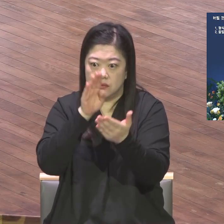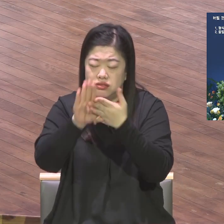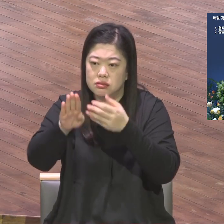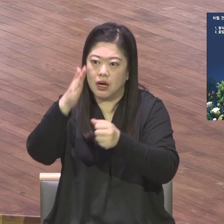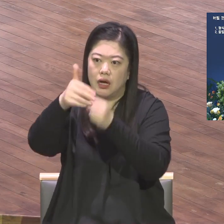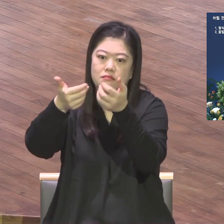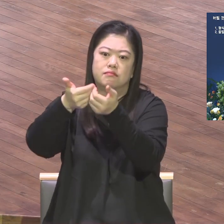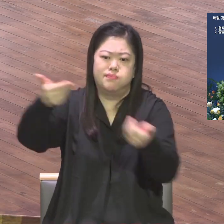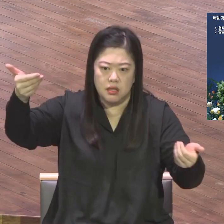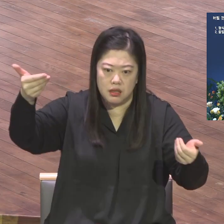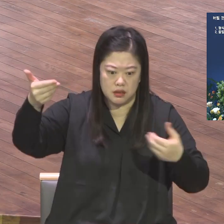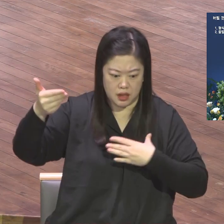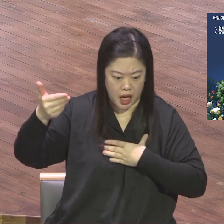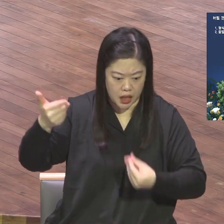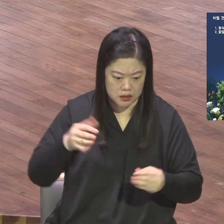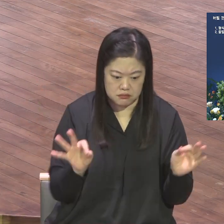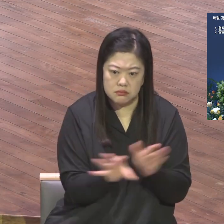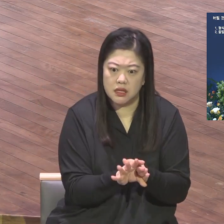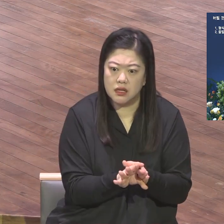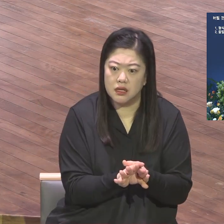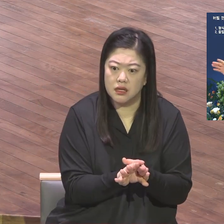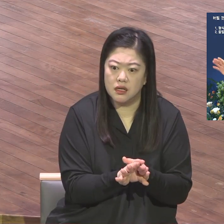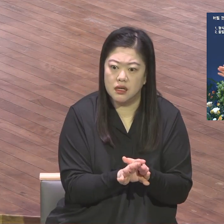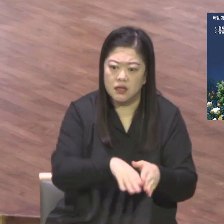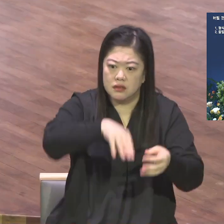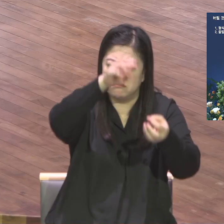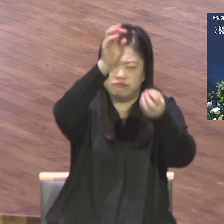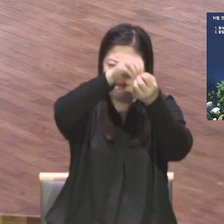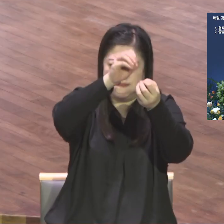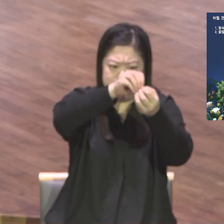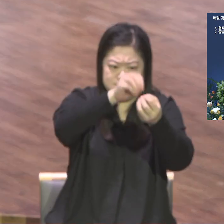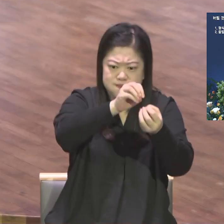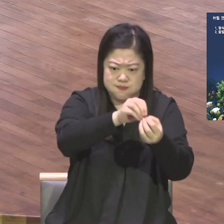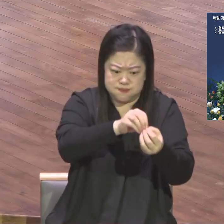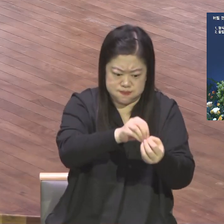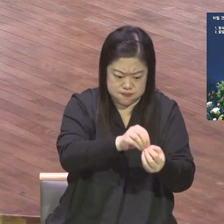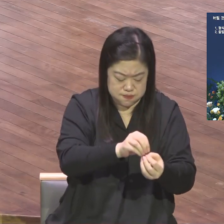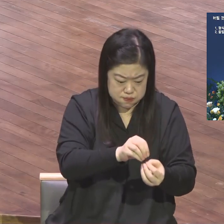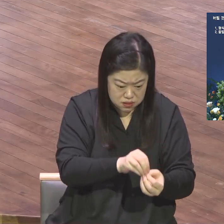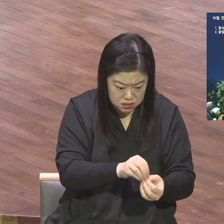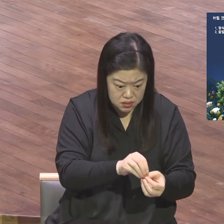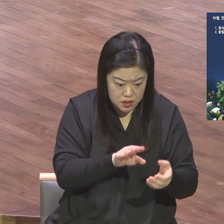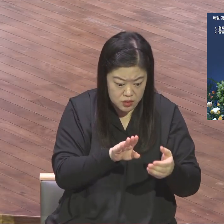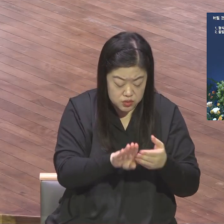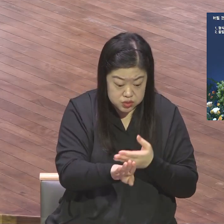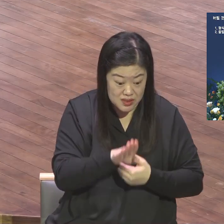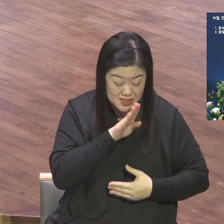끝으로 행복하긴 한지는 몰라도 안식이 없어요. 참된 안식